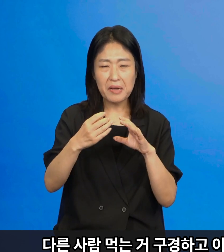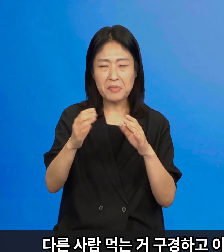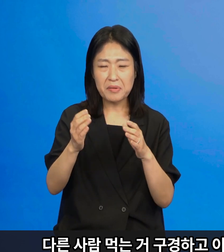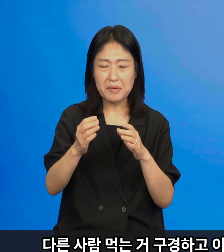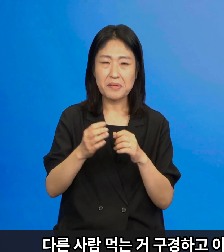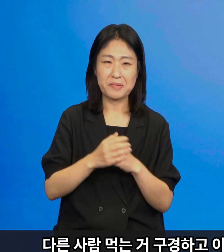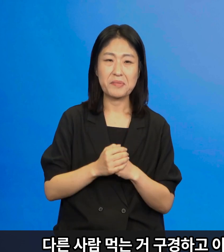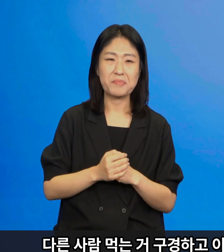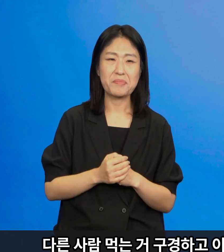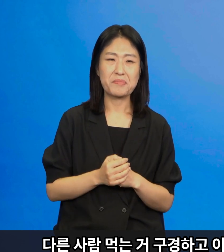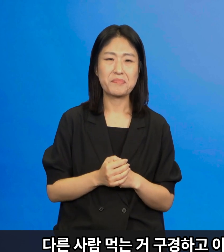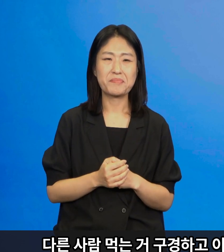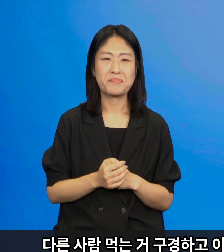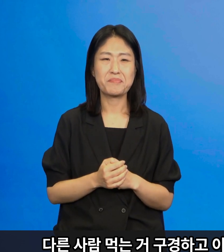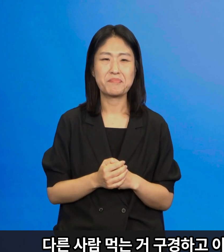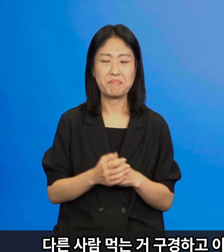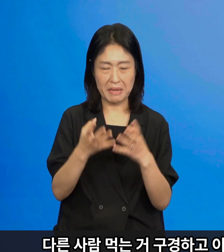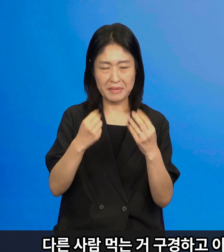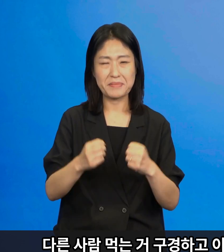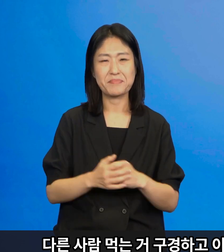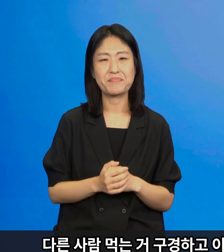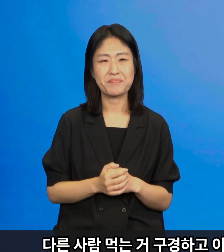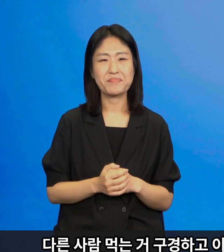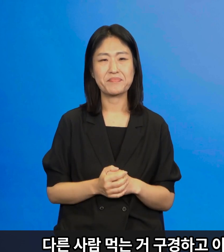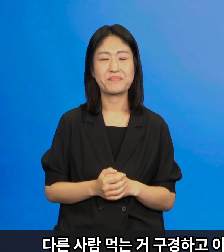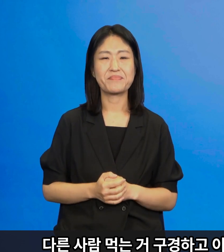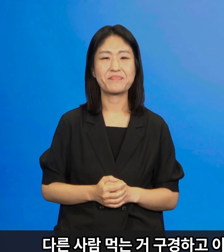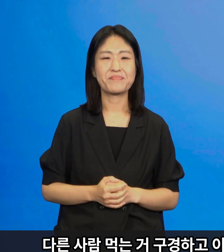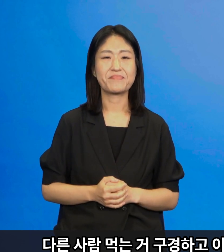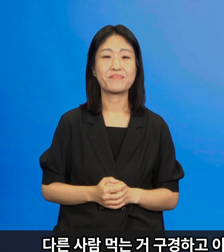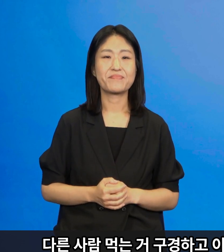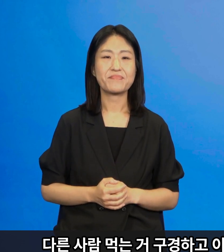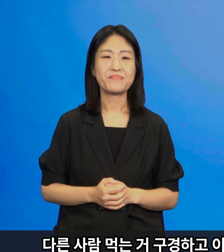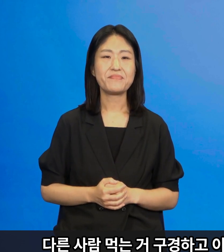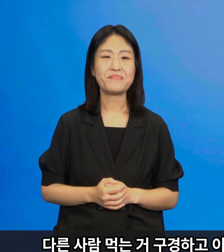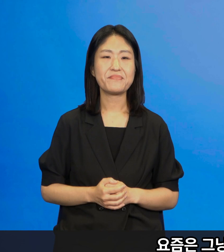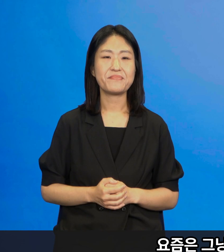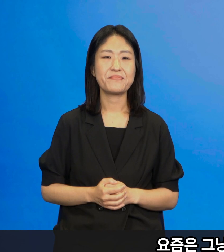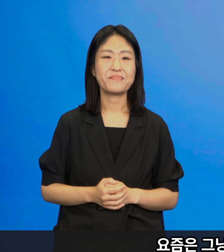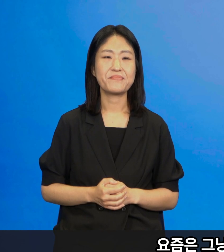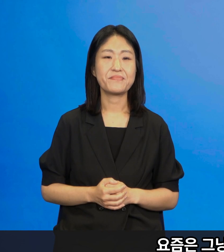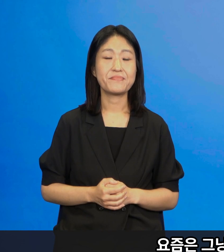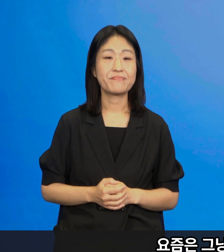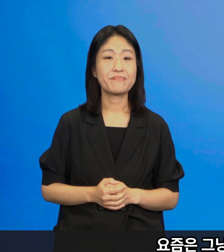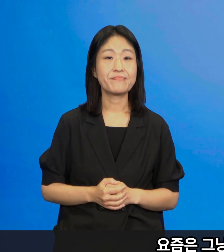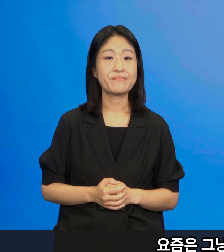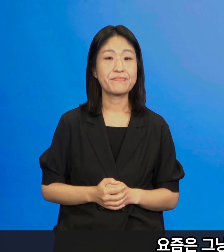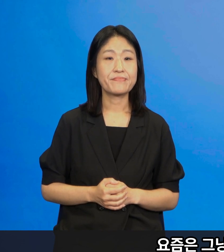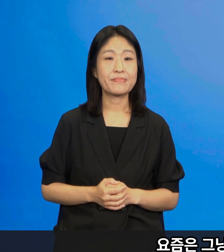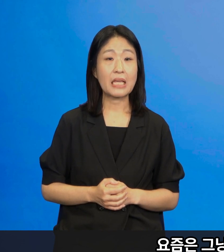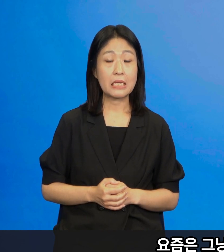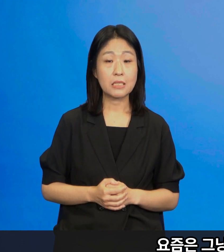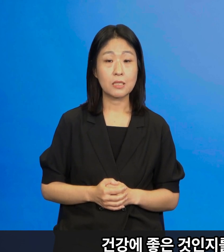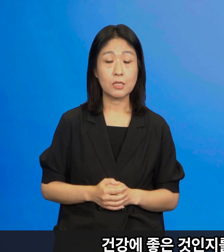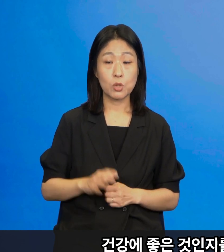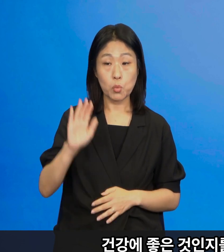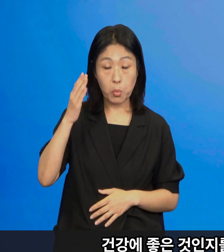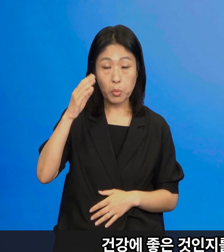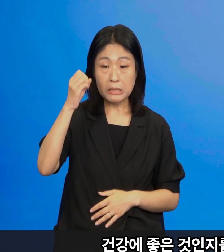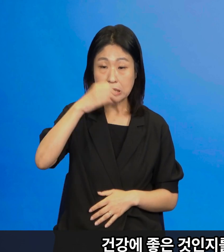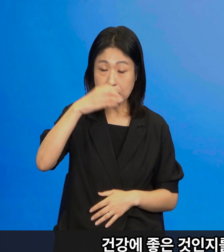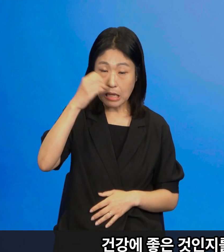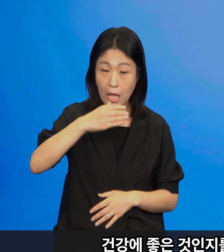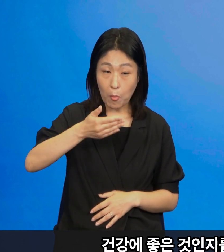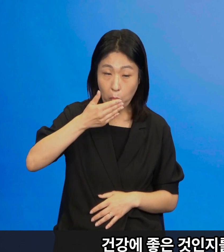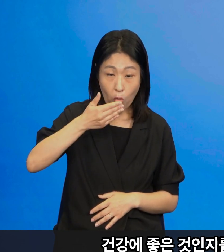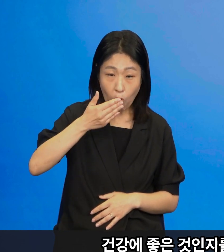구경하고, 이게 우리 사회의 한 일면이 되었는데 요즘은 그냥 먹는 게 아니라